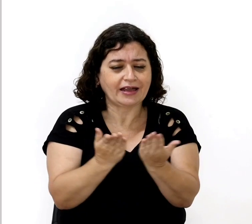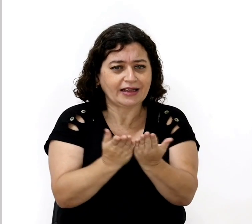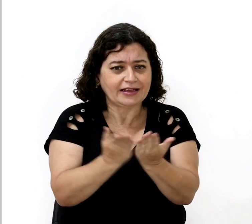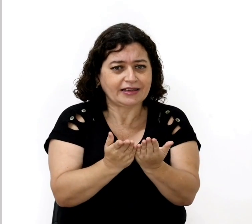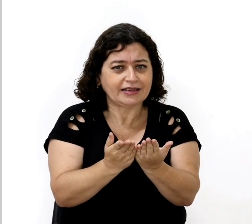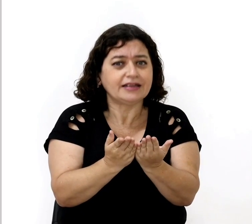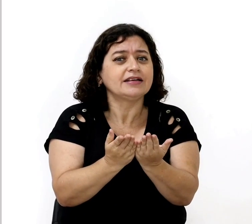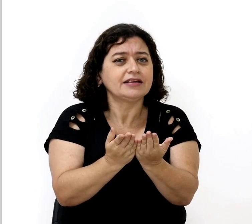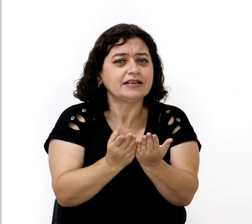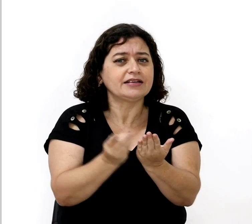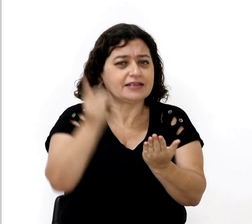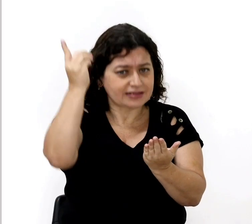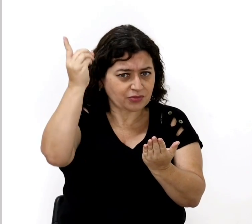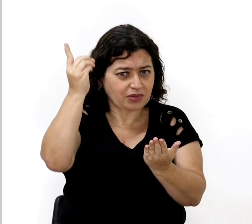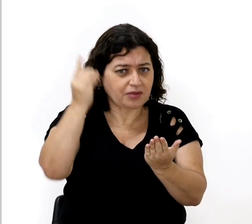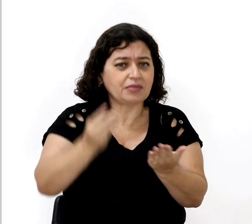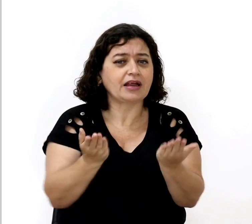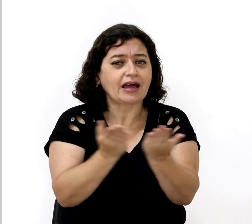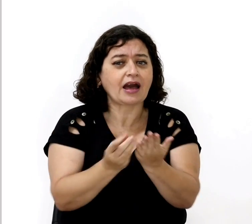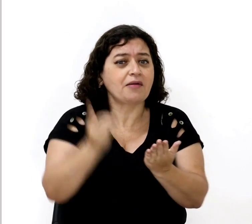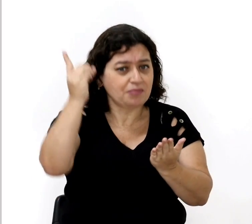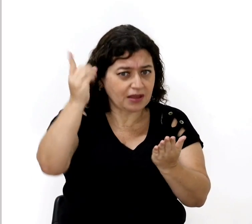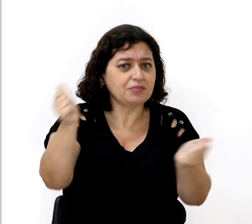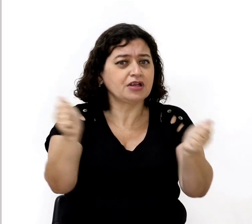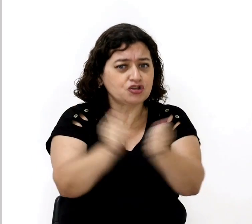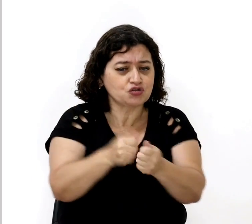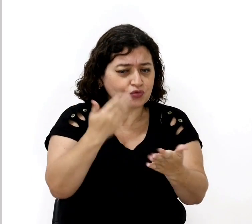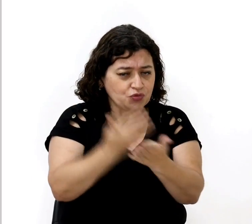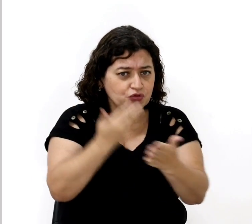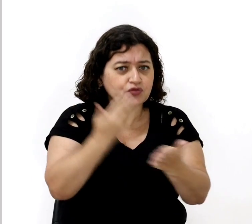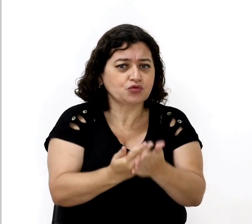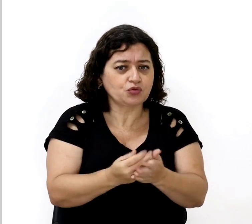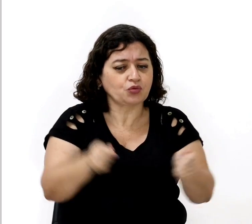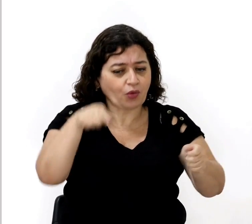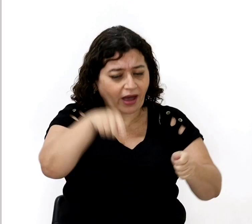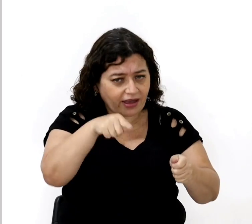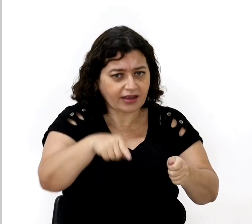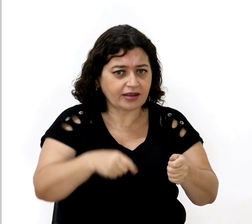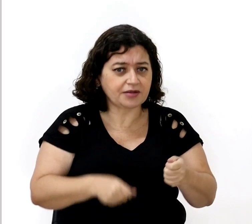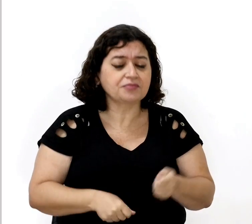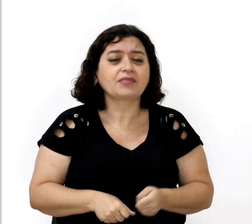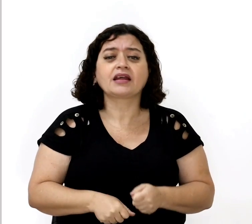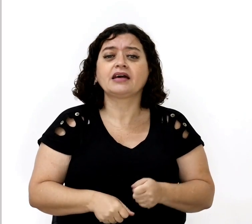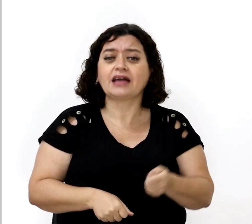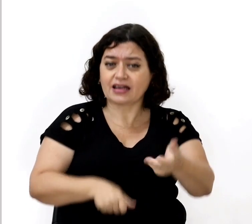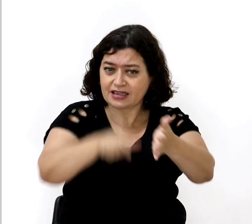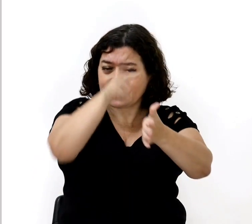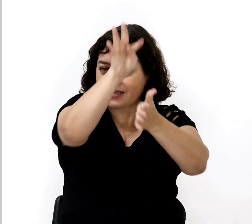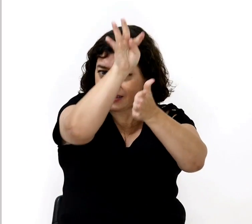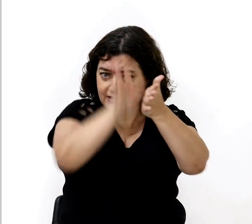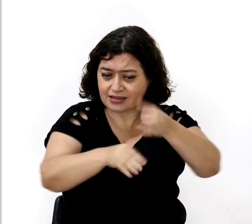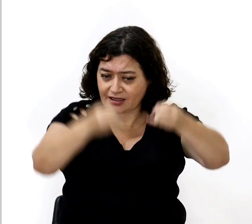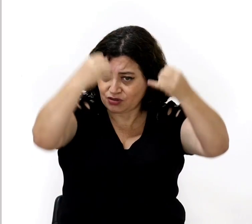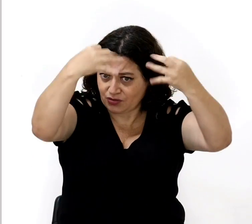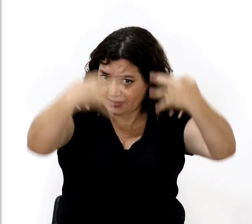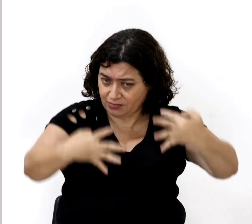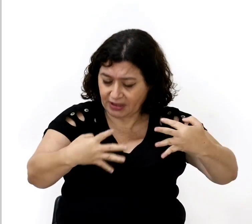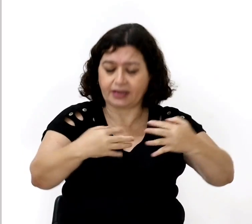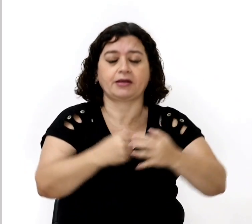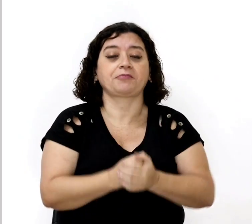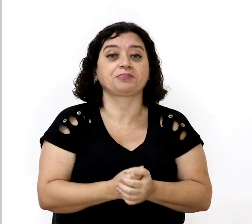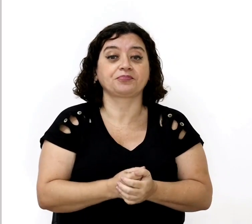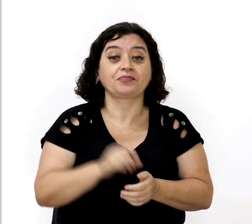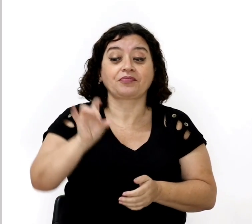bíblica, com a sua Bíblia aí nas mãos. 1 de Pedro, capítulo 4, versículo 10, e diz exatamente assim o